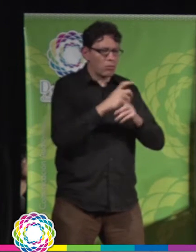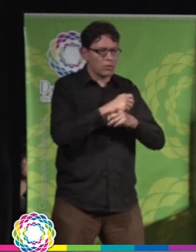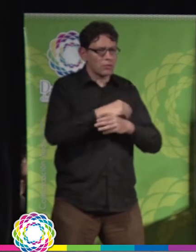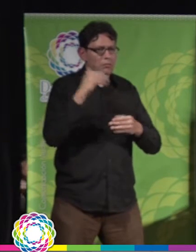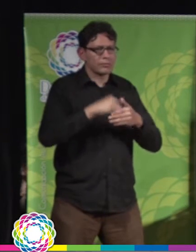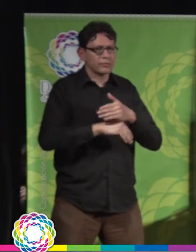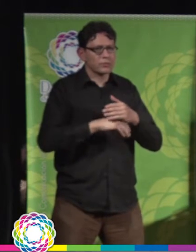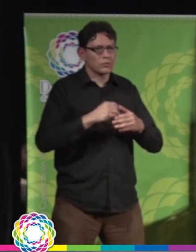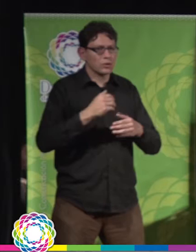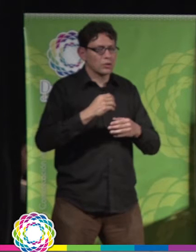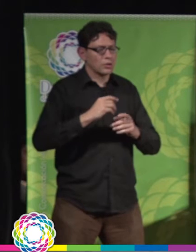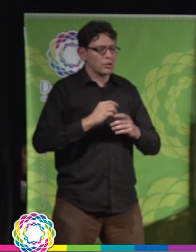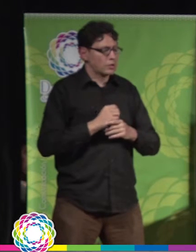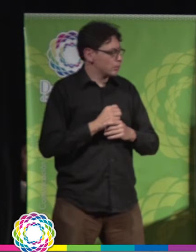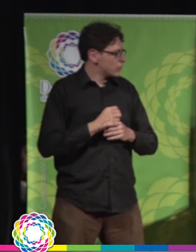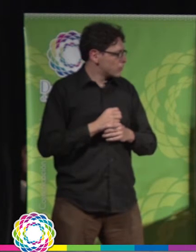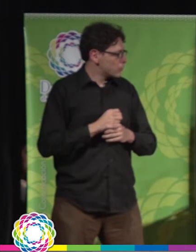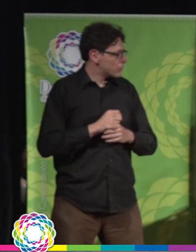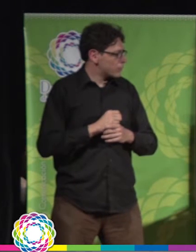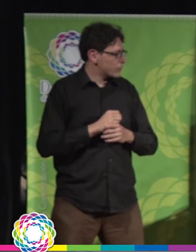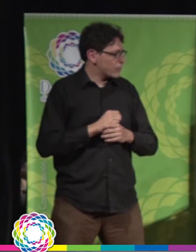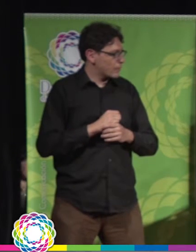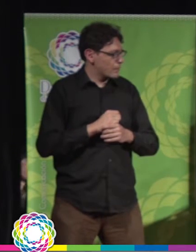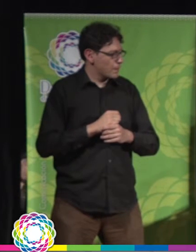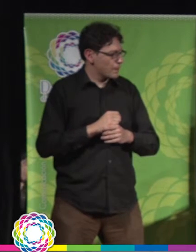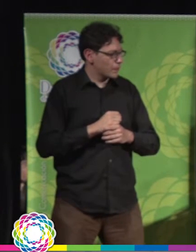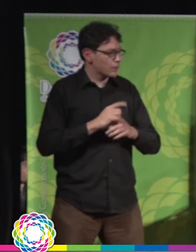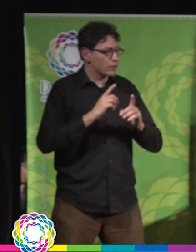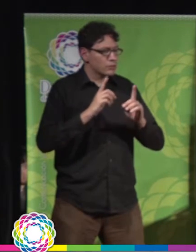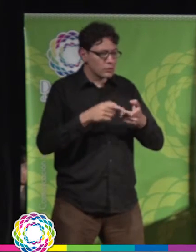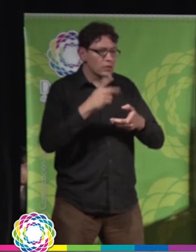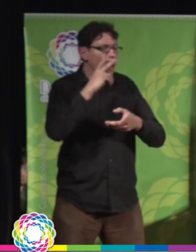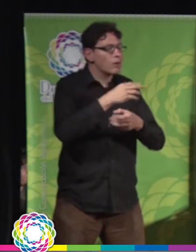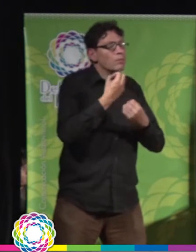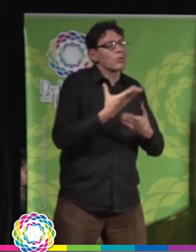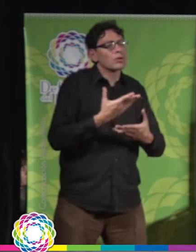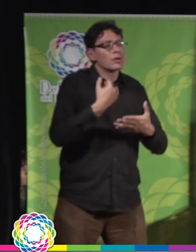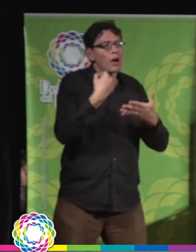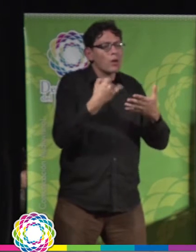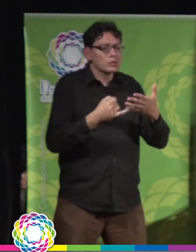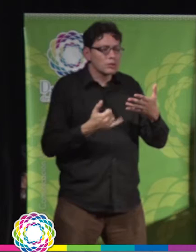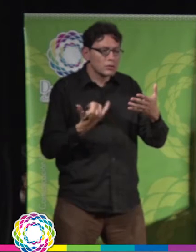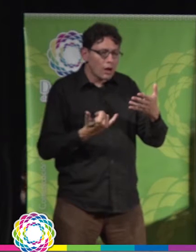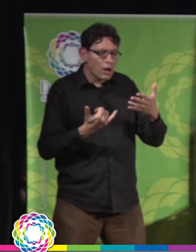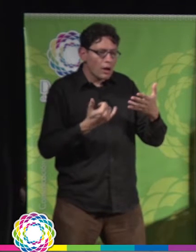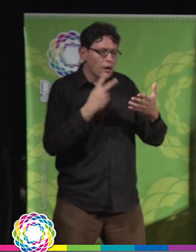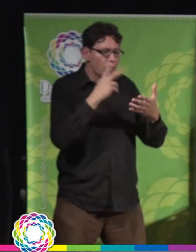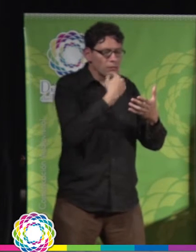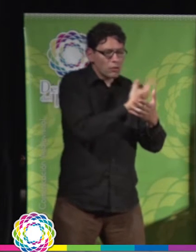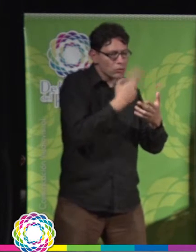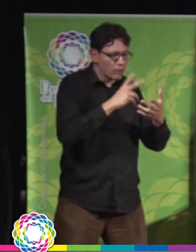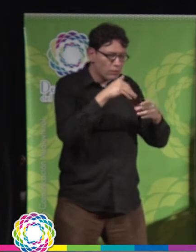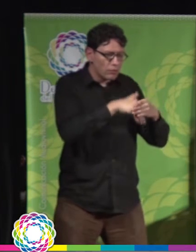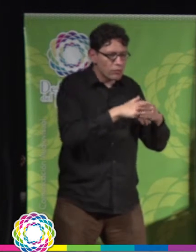esta cuestión de por qué se producen las faltas que se producen y además, por supuesto, cuando se